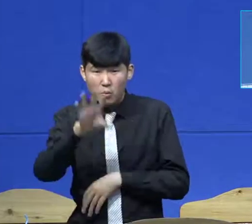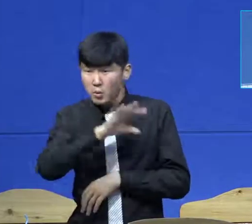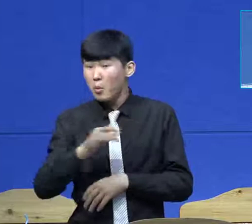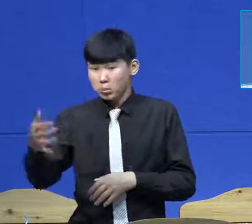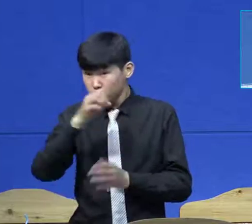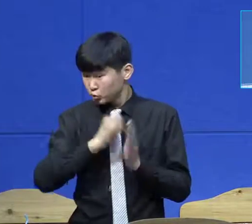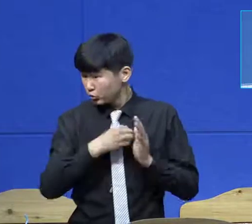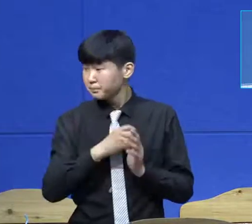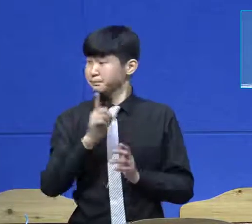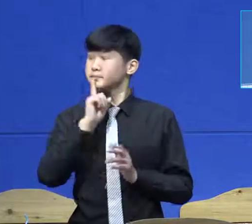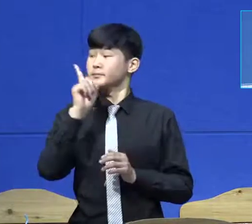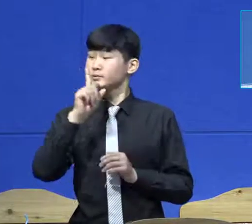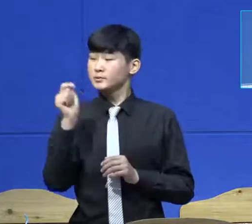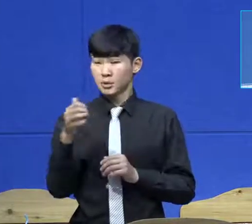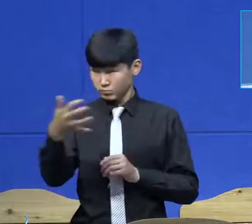уу?